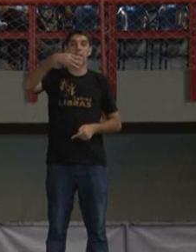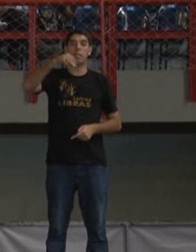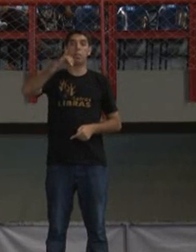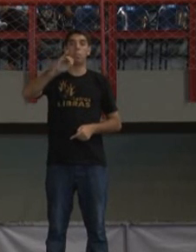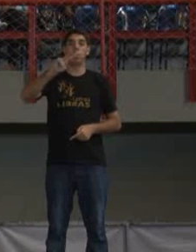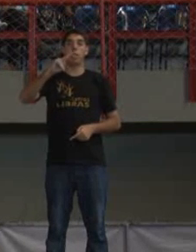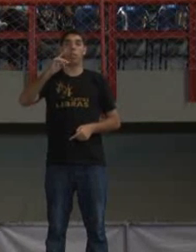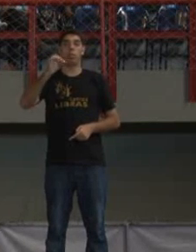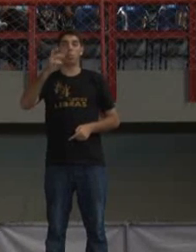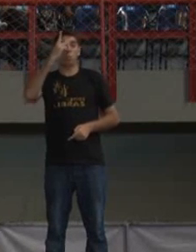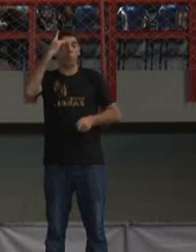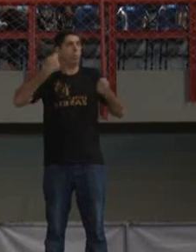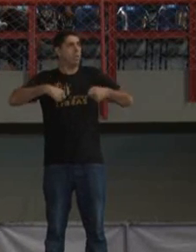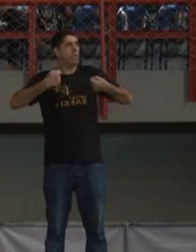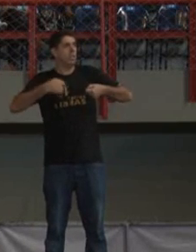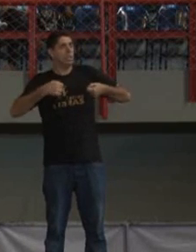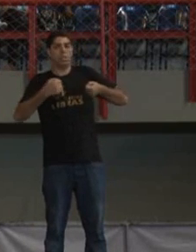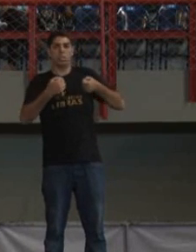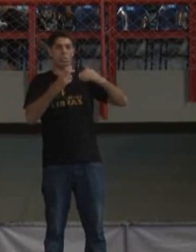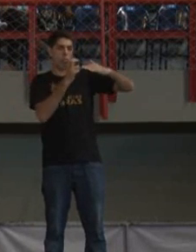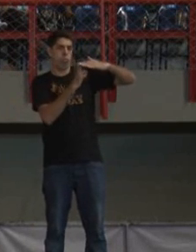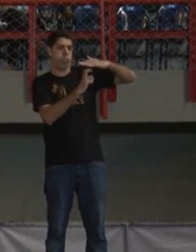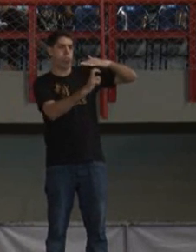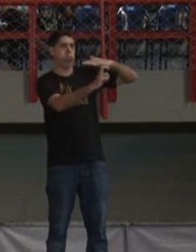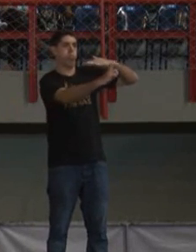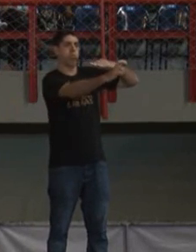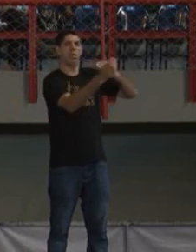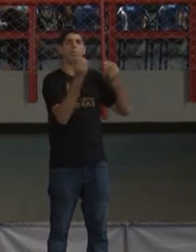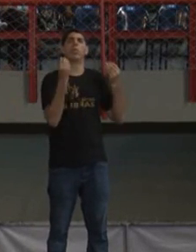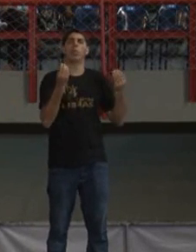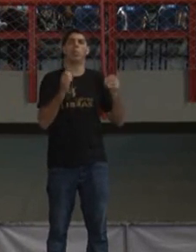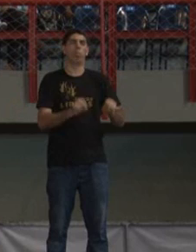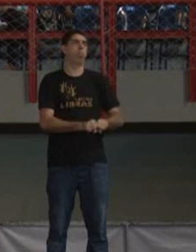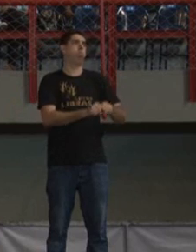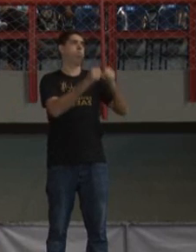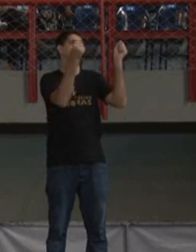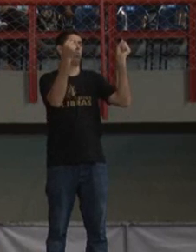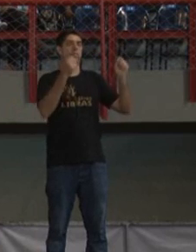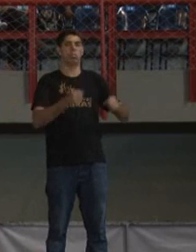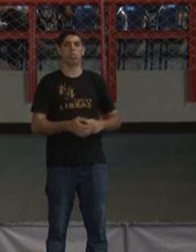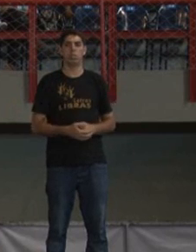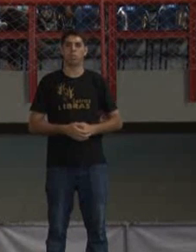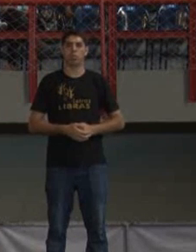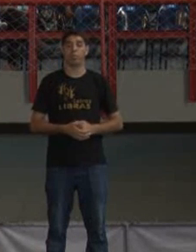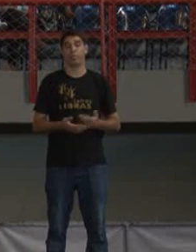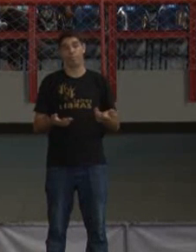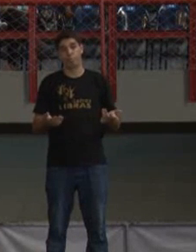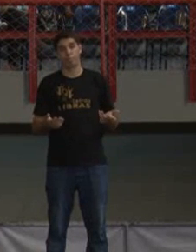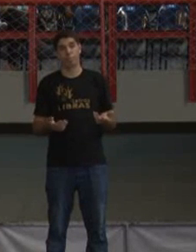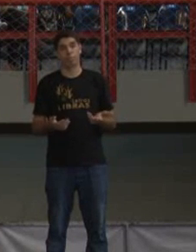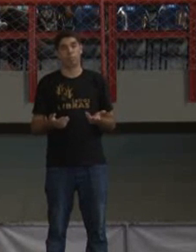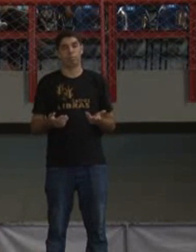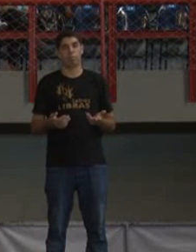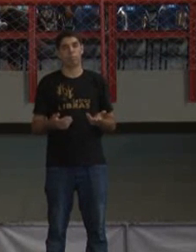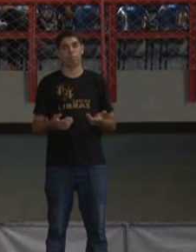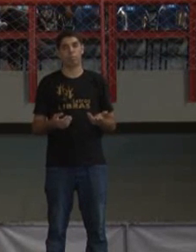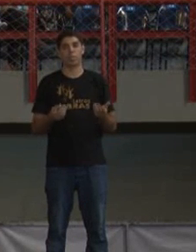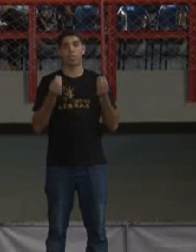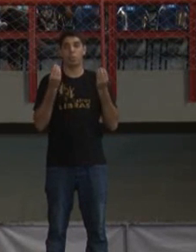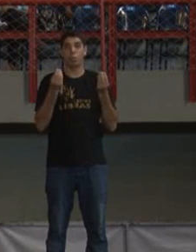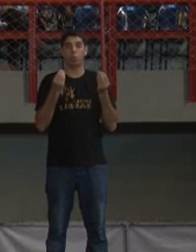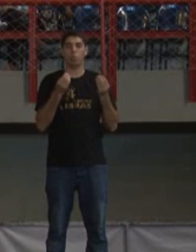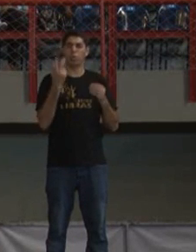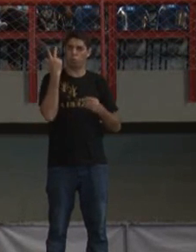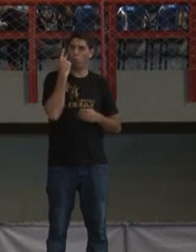dele. Se em condições normais ele já não funciona a contento, quanto mais com 3 milhões